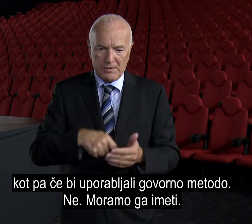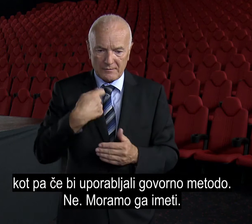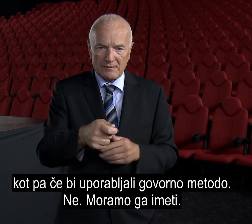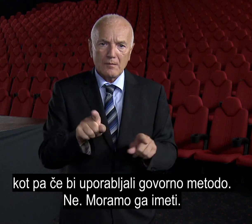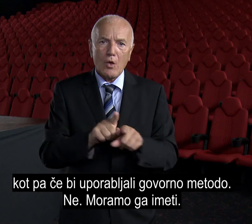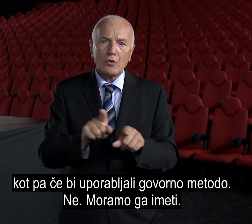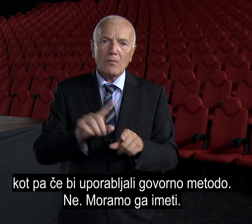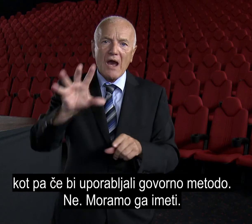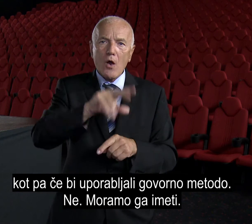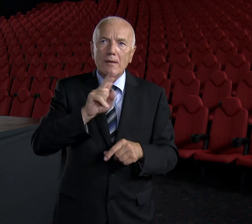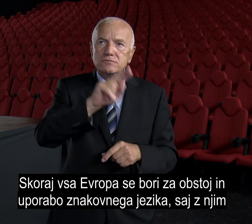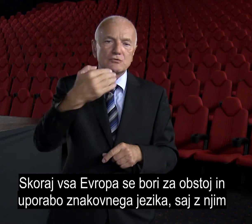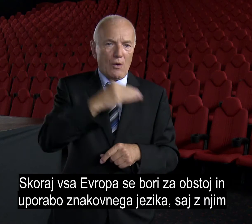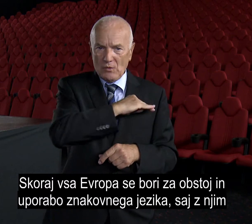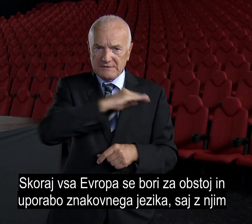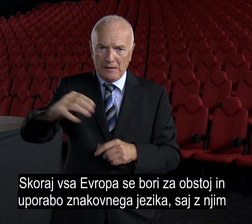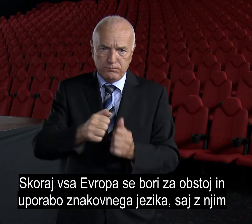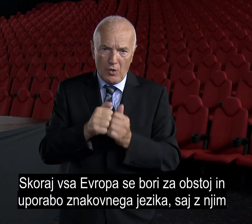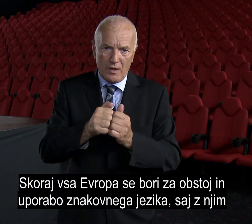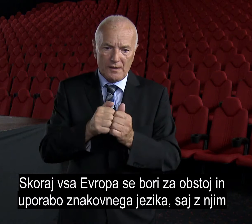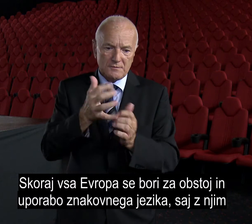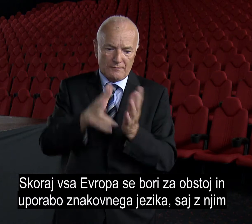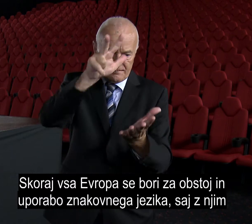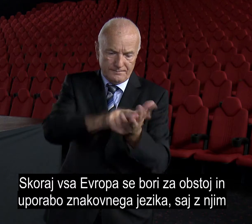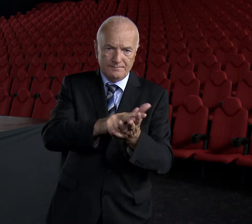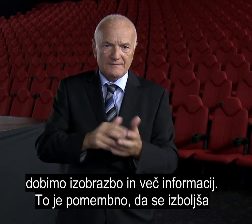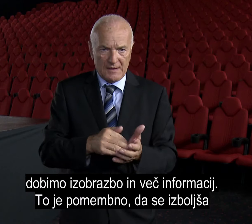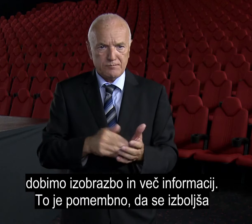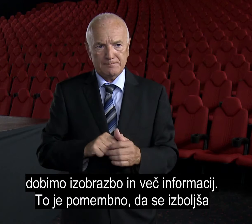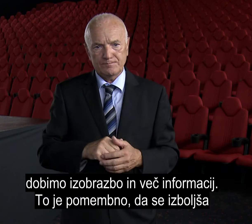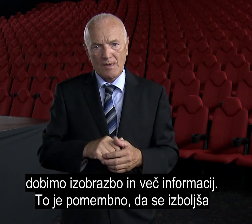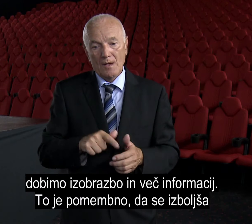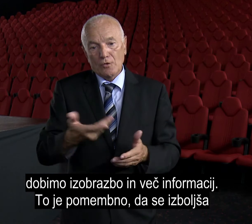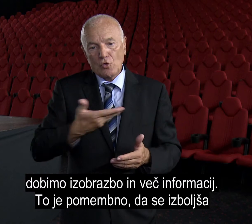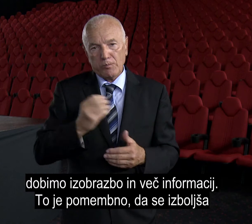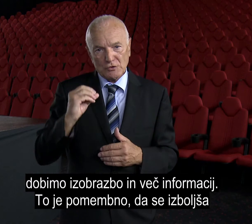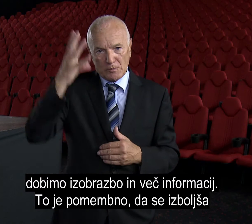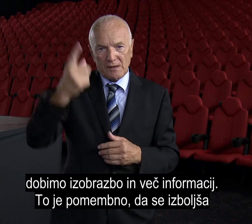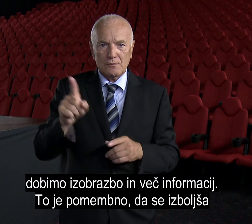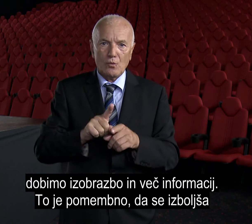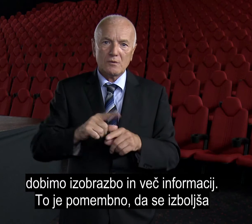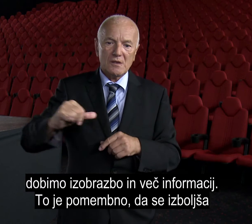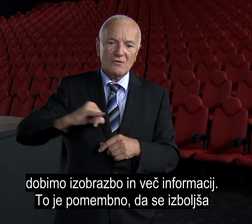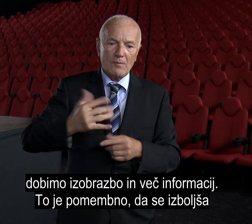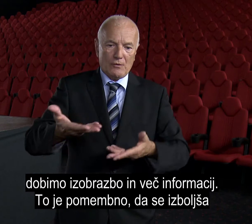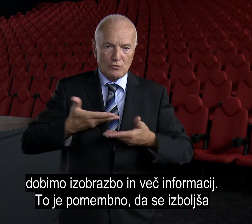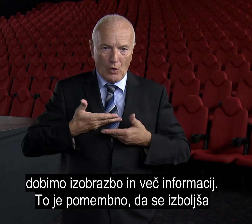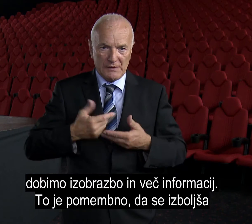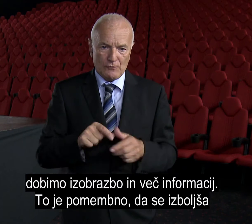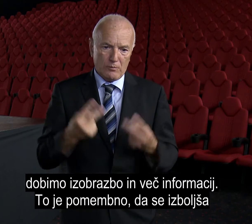hkrati želela nekako dodati razmišljanje, da je ta meja med gluhoto in naglušnostjo postaja praktično